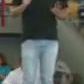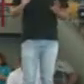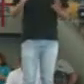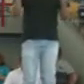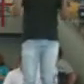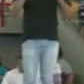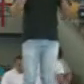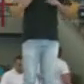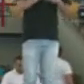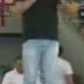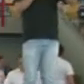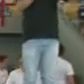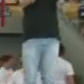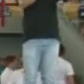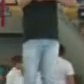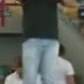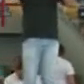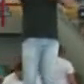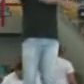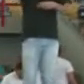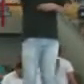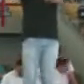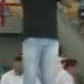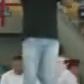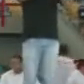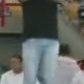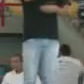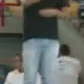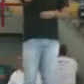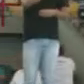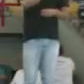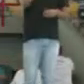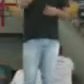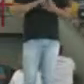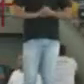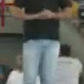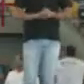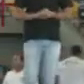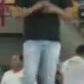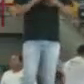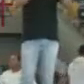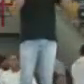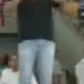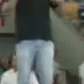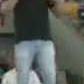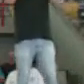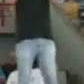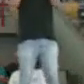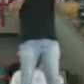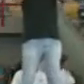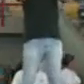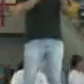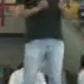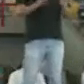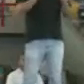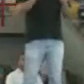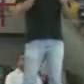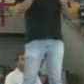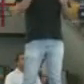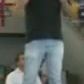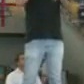tua possibilidade de entrar em uma vaga na universidade. Então, a gente precisa dar uma atenção especial à redação. Tem